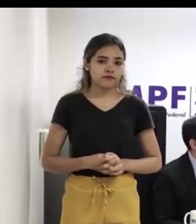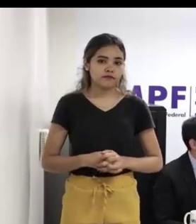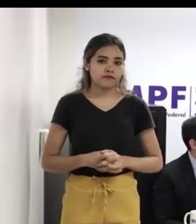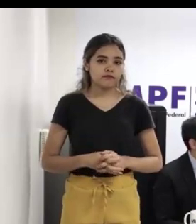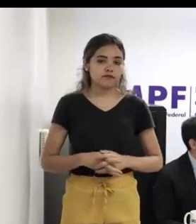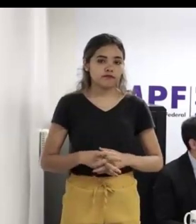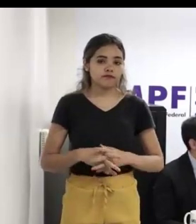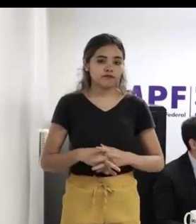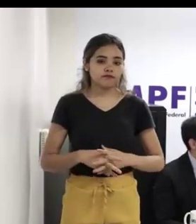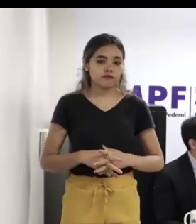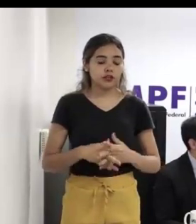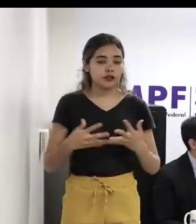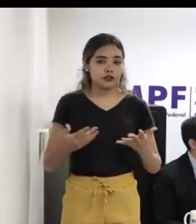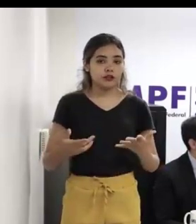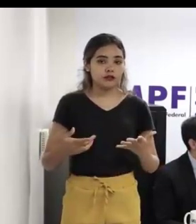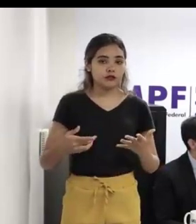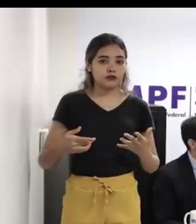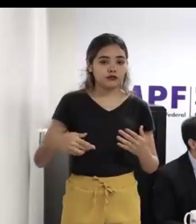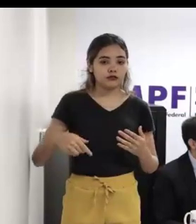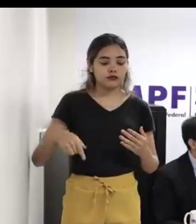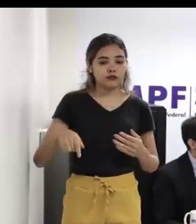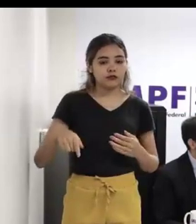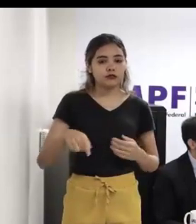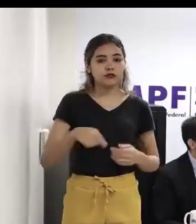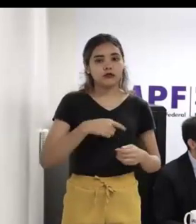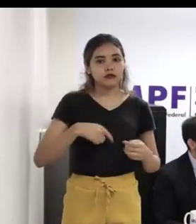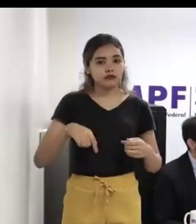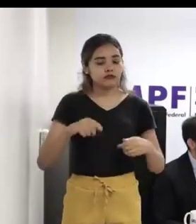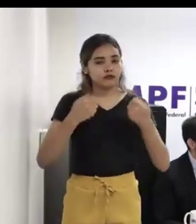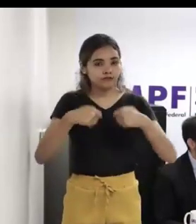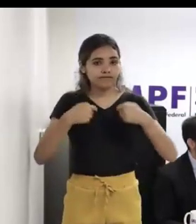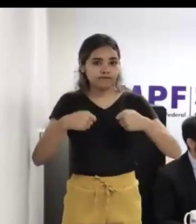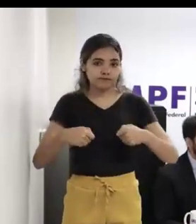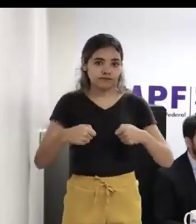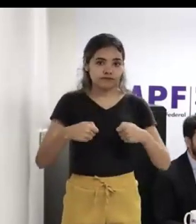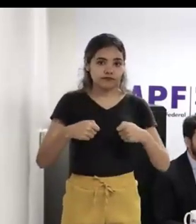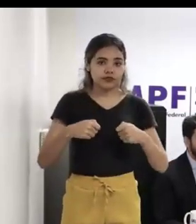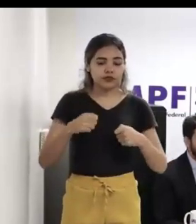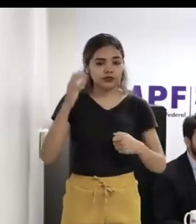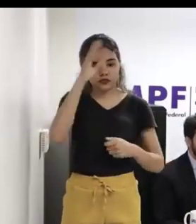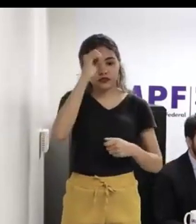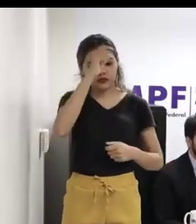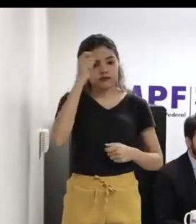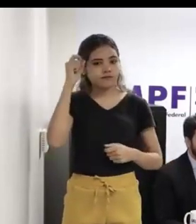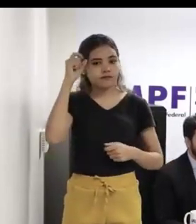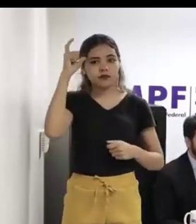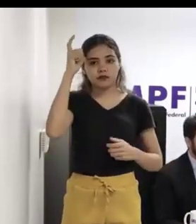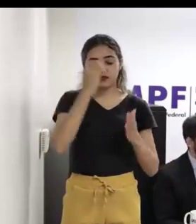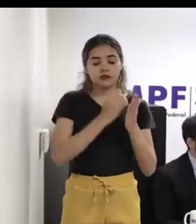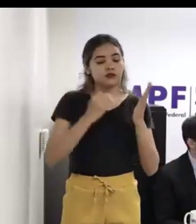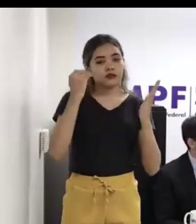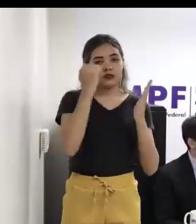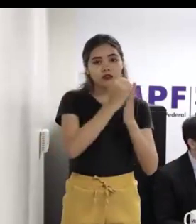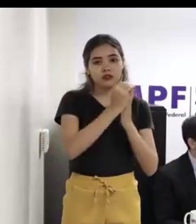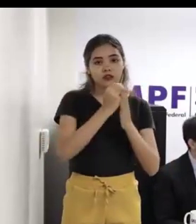conectado com as mudanças comportamentais sociais e os avanços tecnológicos né então Eh eu parabenizo